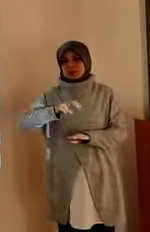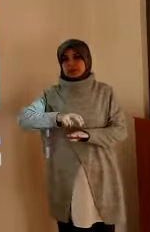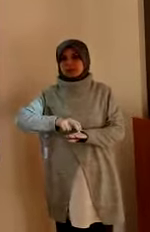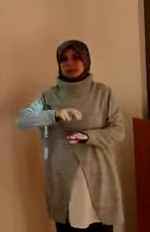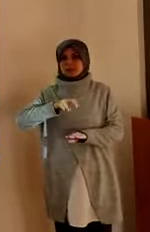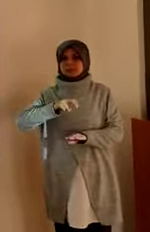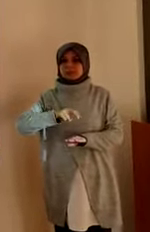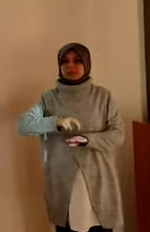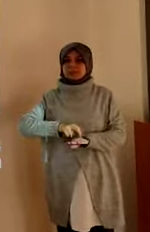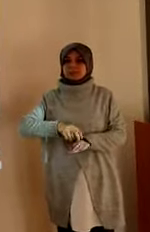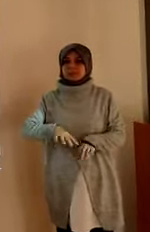hatırlamak,